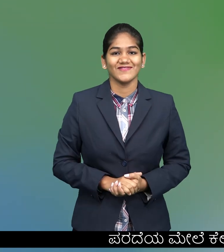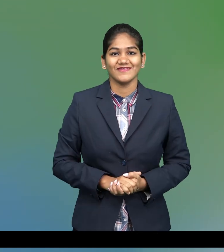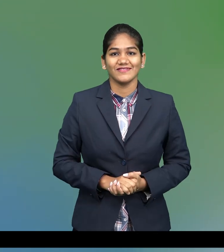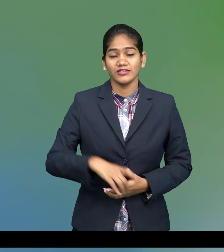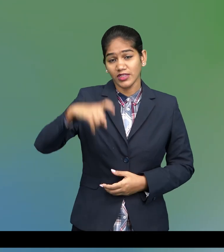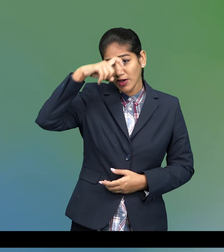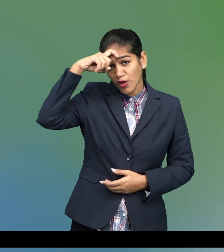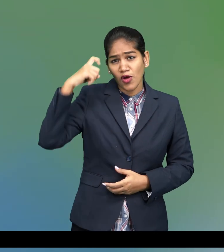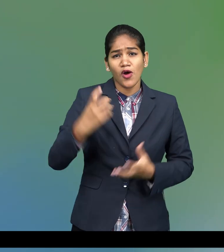ಬಿಸಿ,